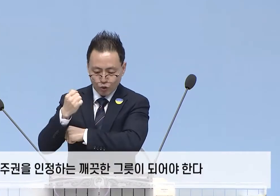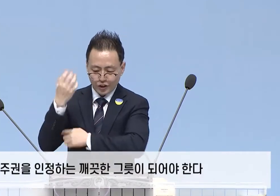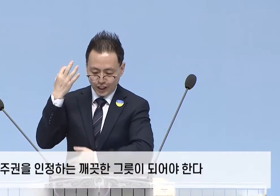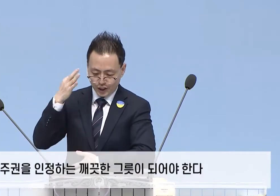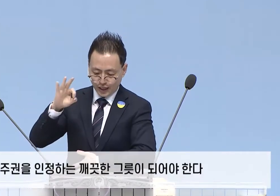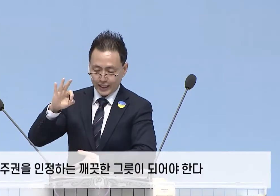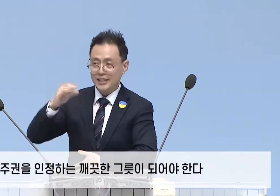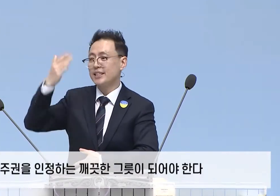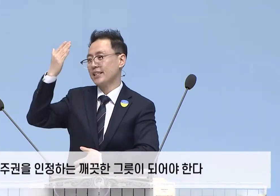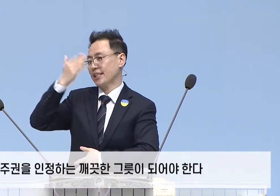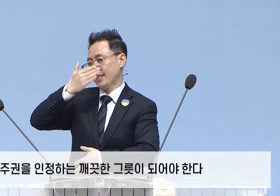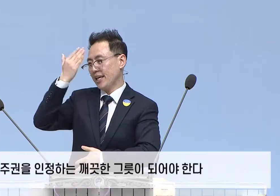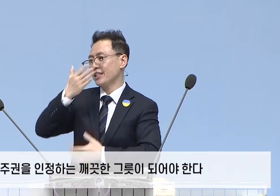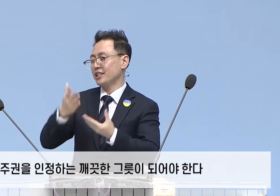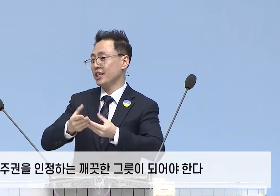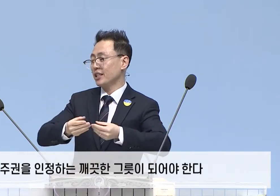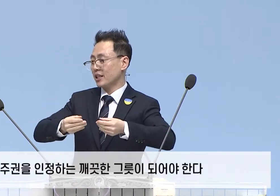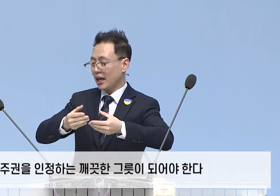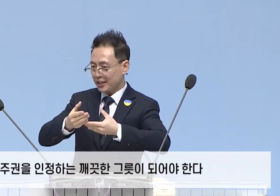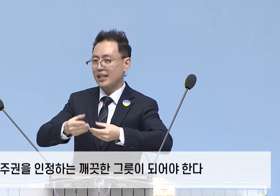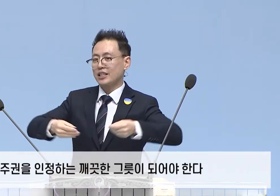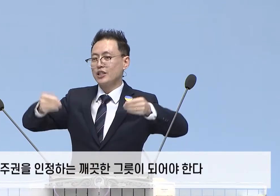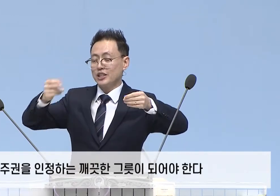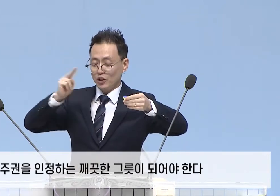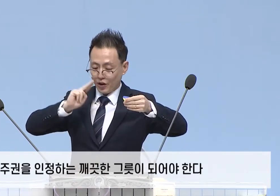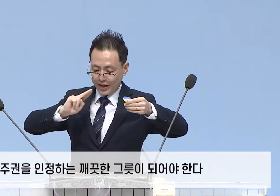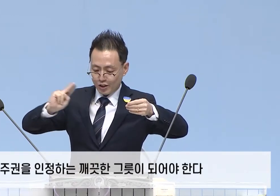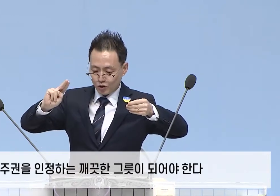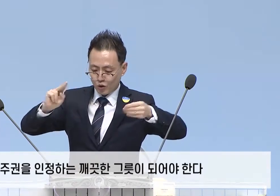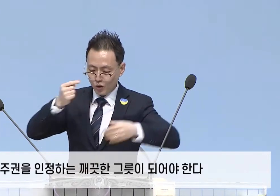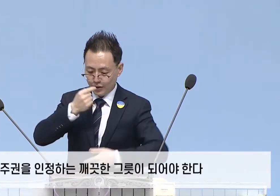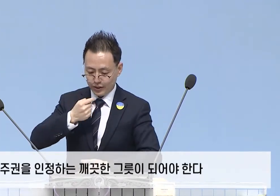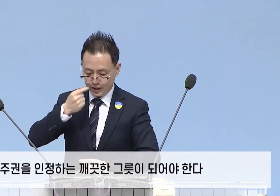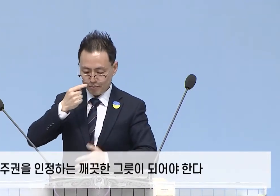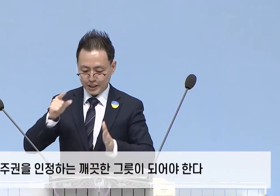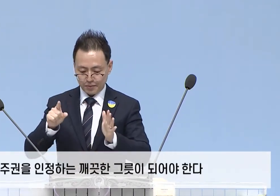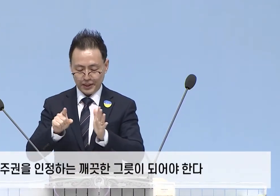주권을 인정하는 깨끗한 그릇이 되어야 할 줄로 믿습니다.